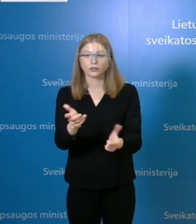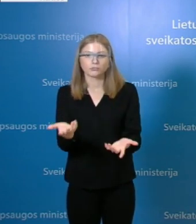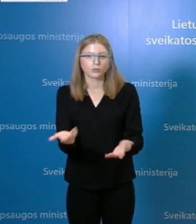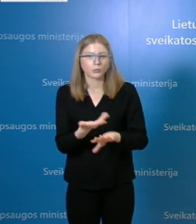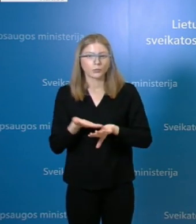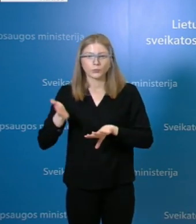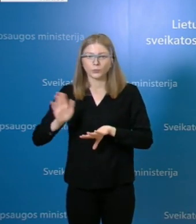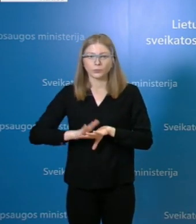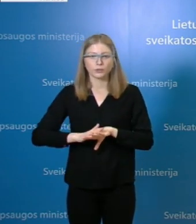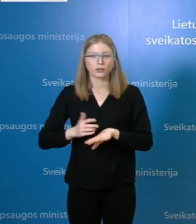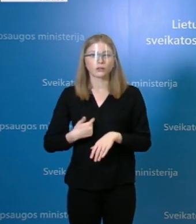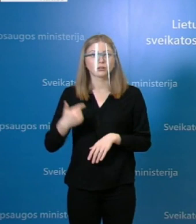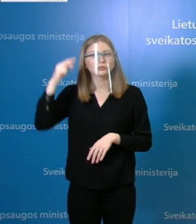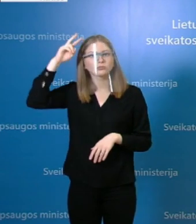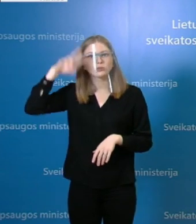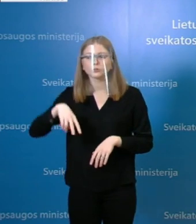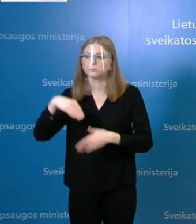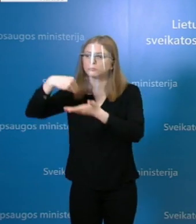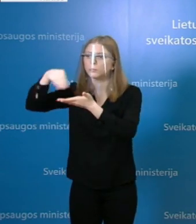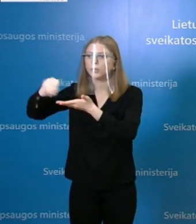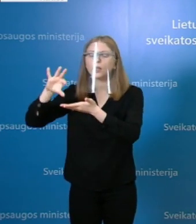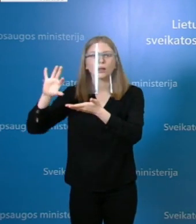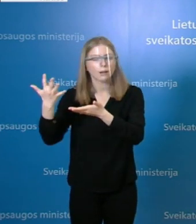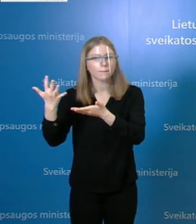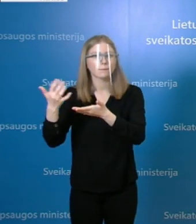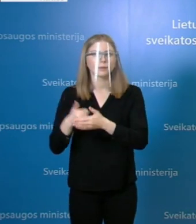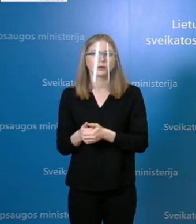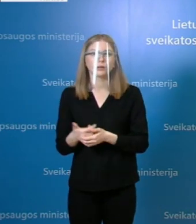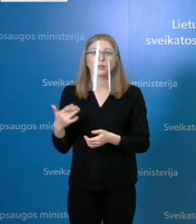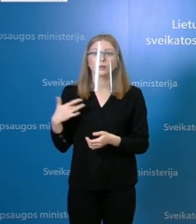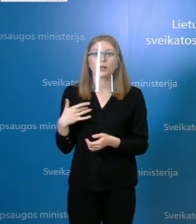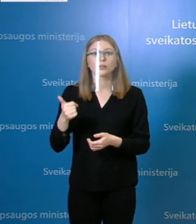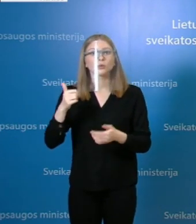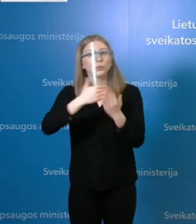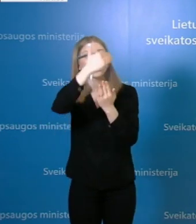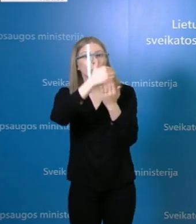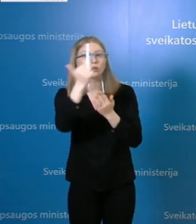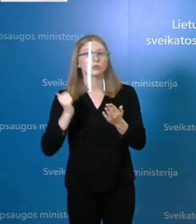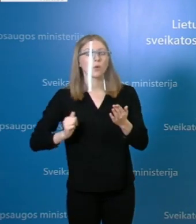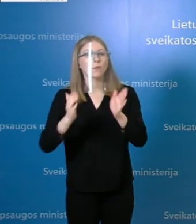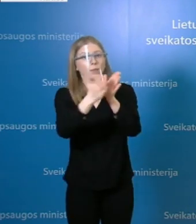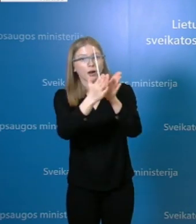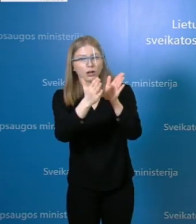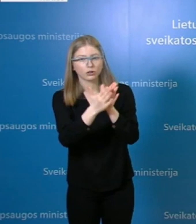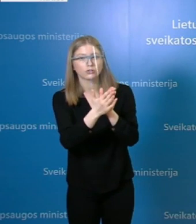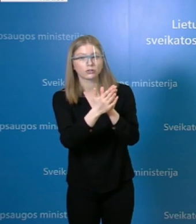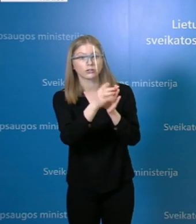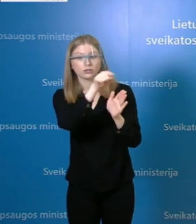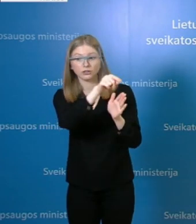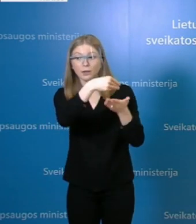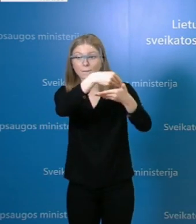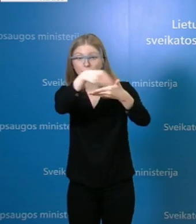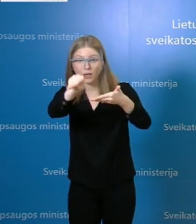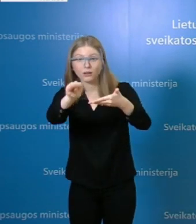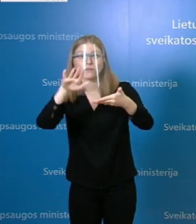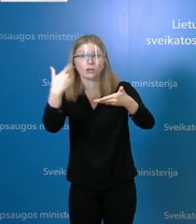tai yra įsigyjama galbūt suaugusių žmonių, paskui perduodama, perparduodama. Tikrai matyt, reikėtų žinoti